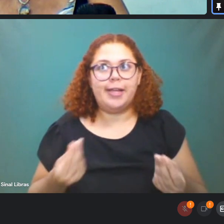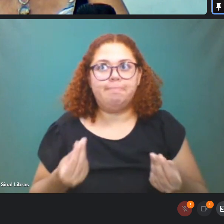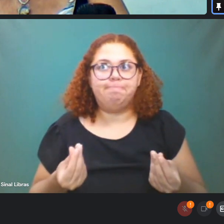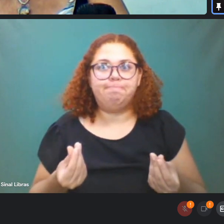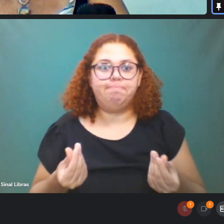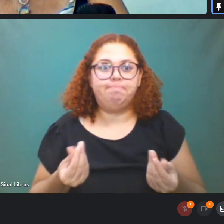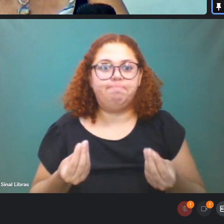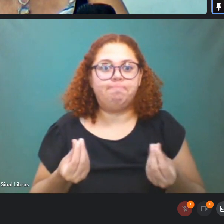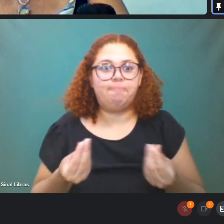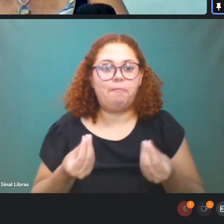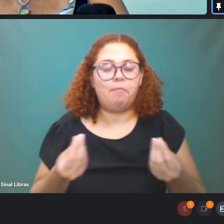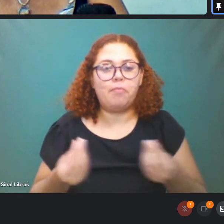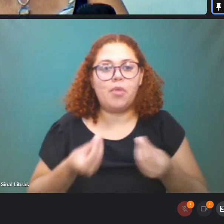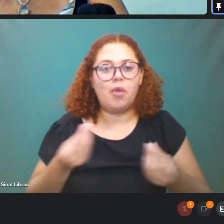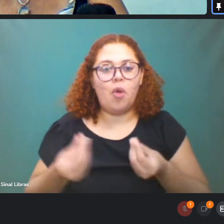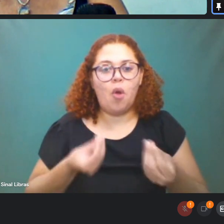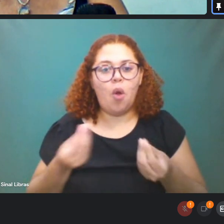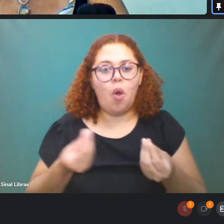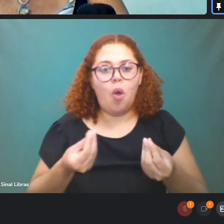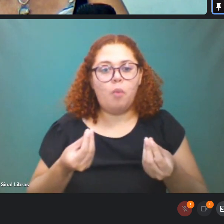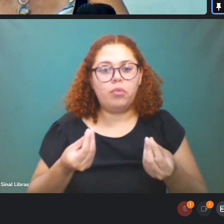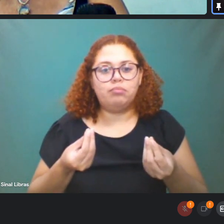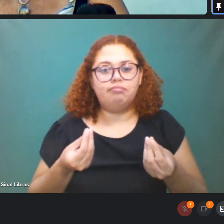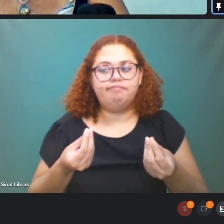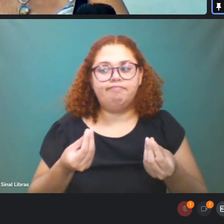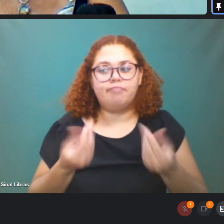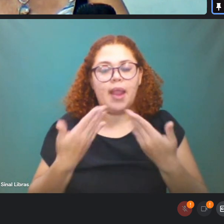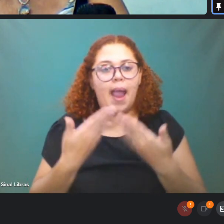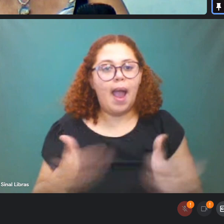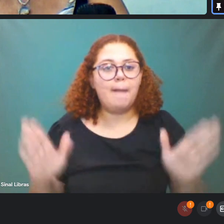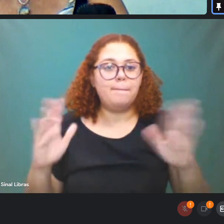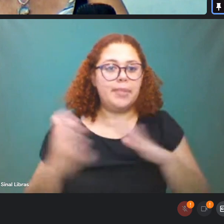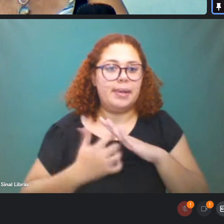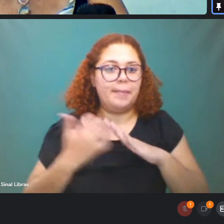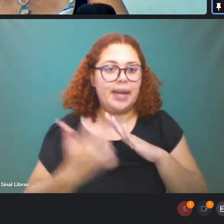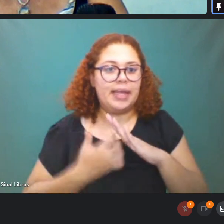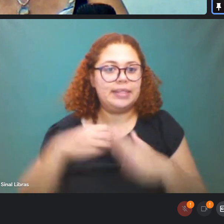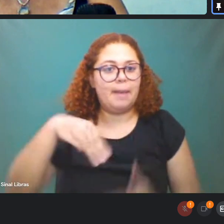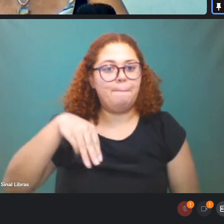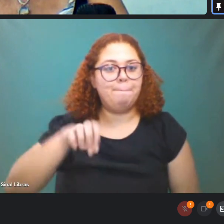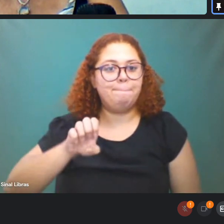um meio, como abrir uma microempresa, porque muitos deles usam